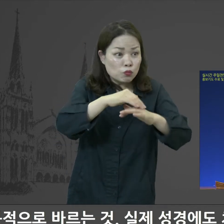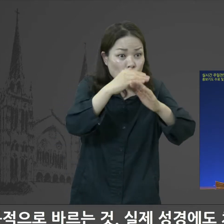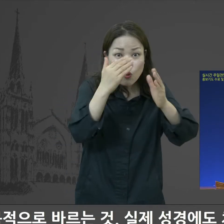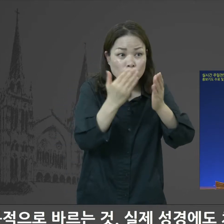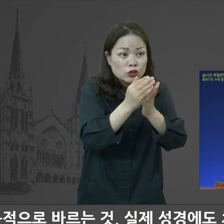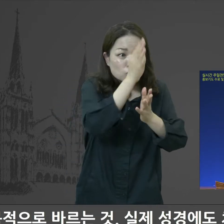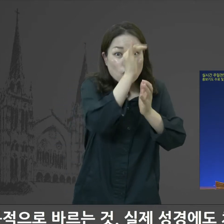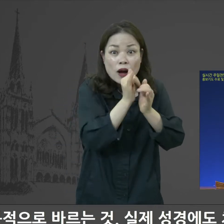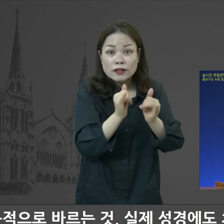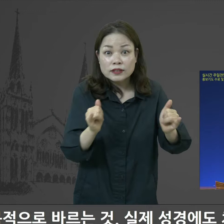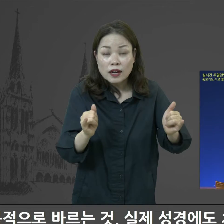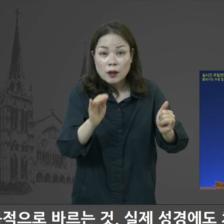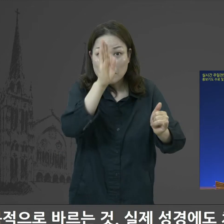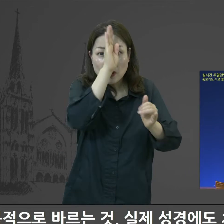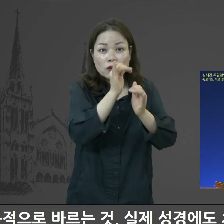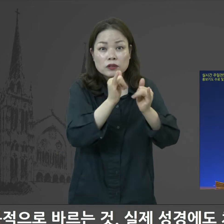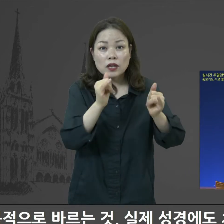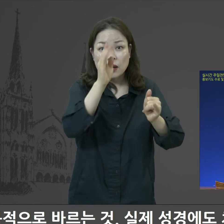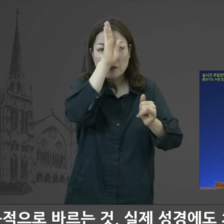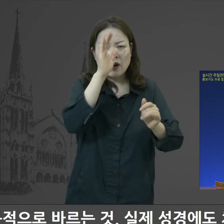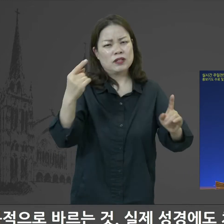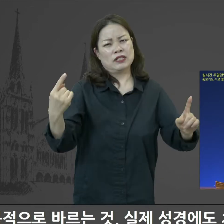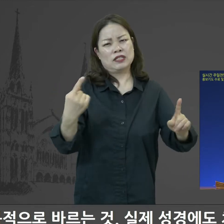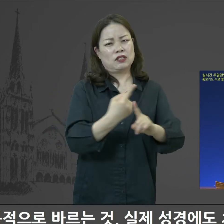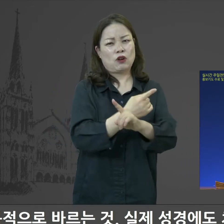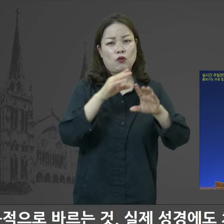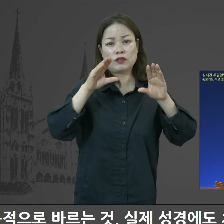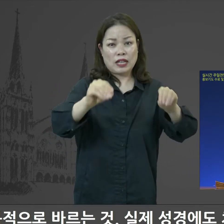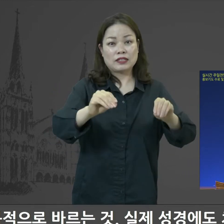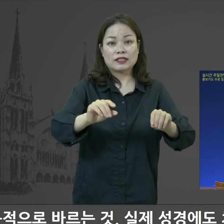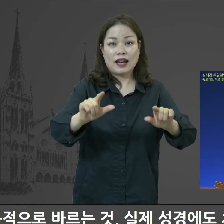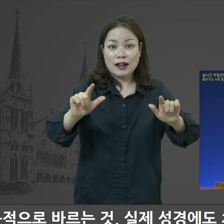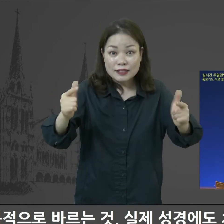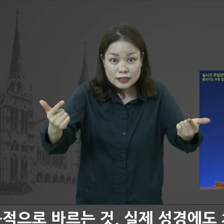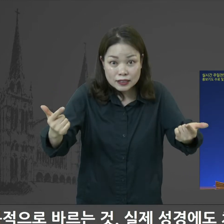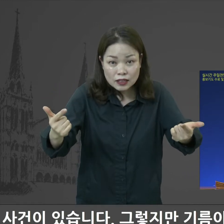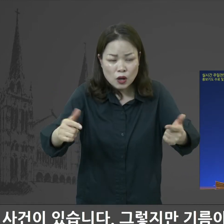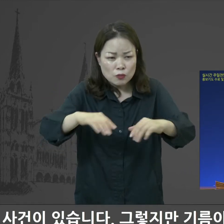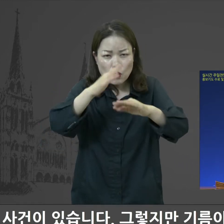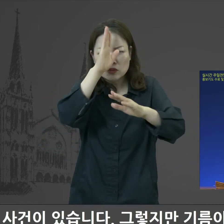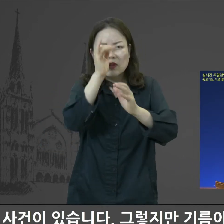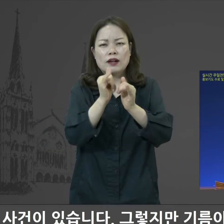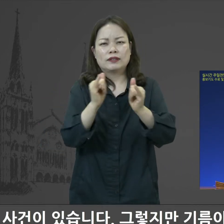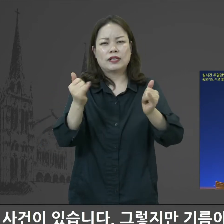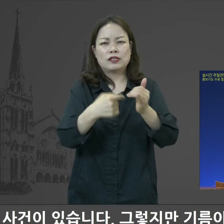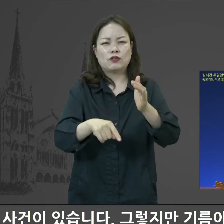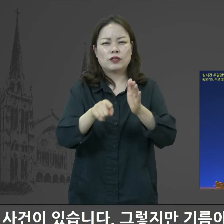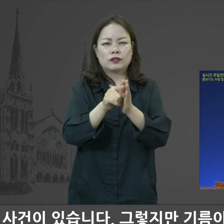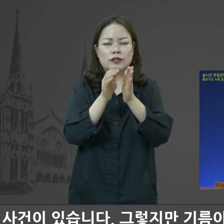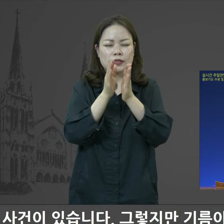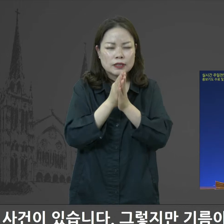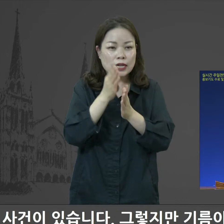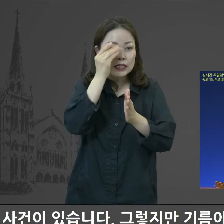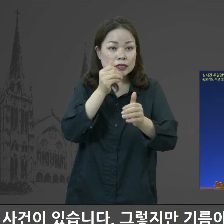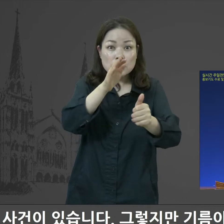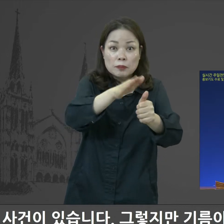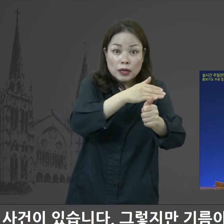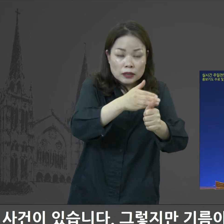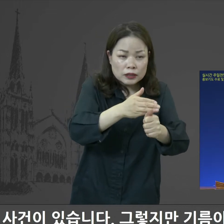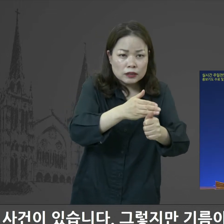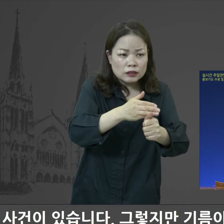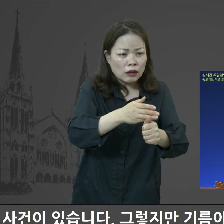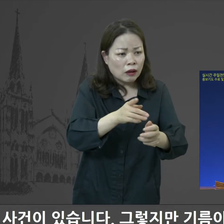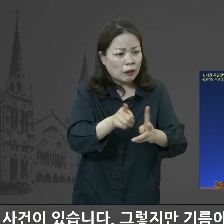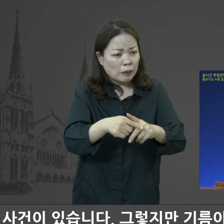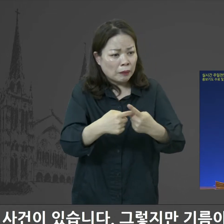모든 환자, 병자의 병을 치료하는 것은 아니라는 거죠. 그래서 모든 환자를 위해서 기도할 때 기름을 바르라는 것은 납득이